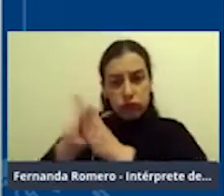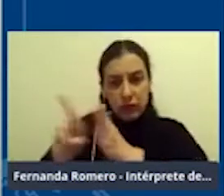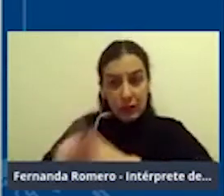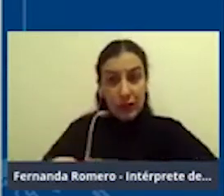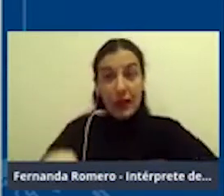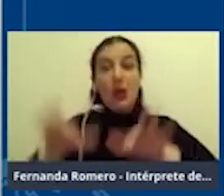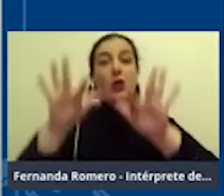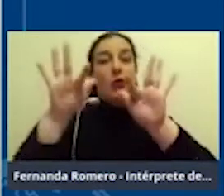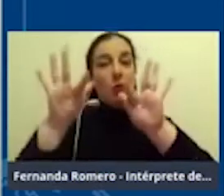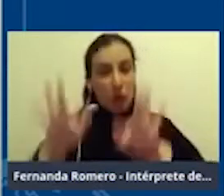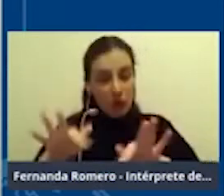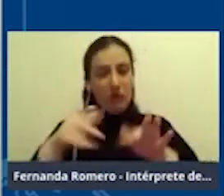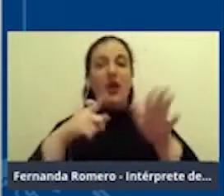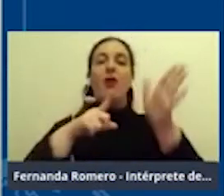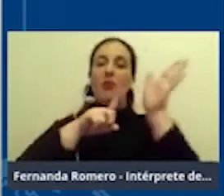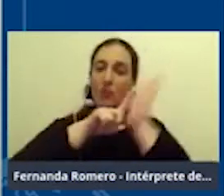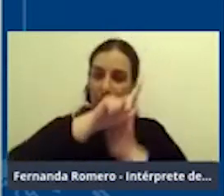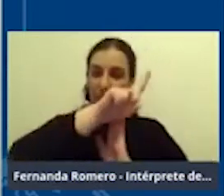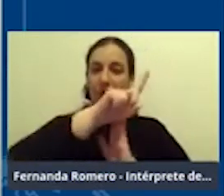nossa convidada.